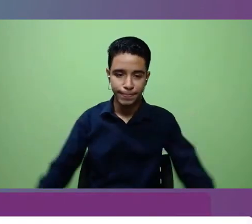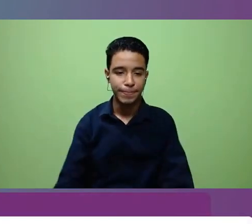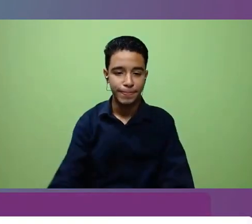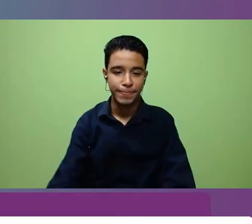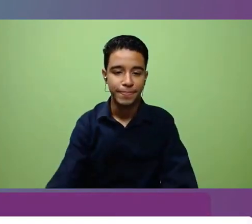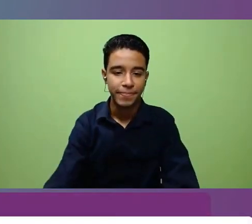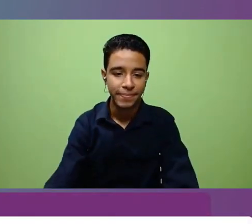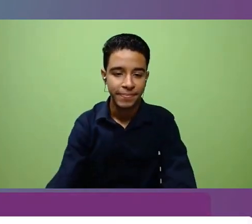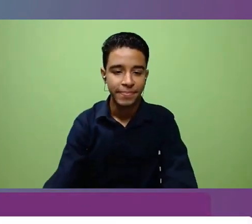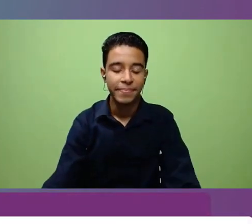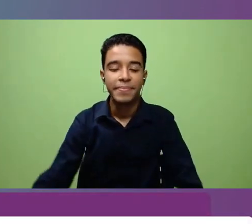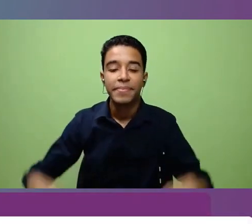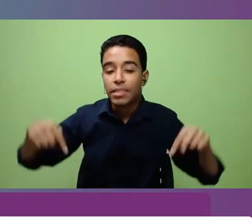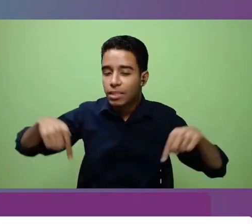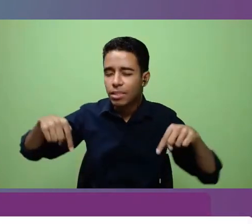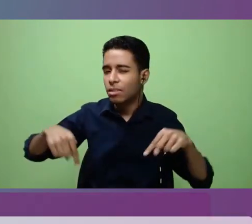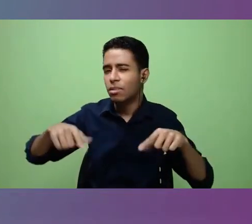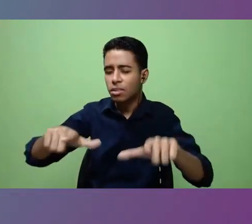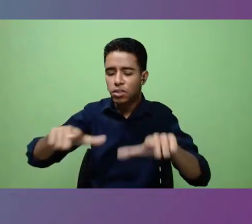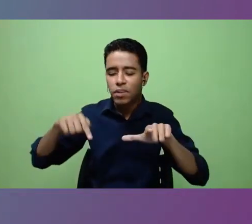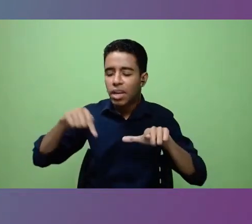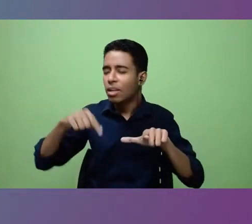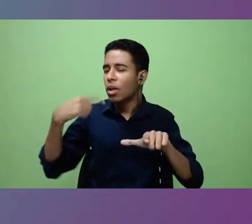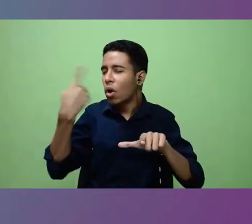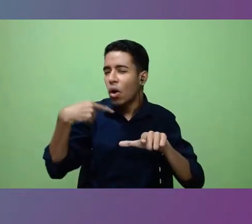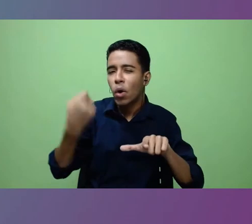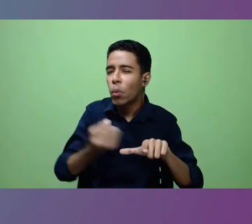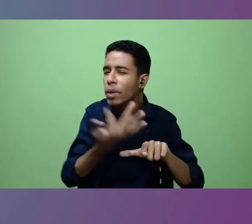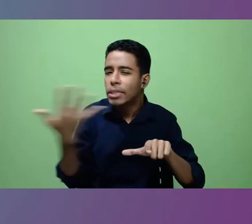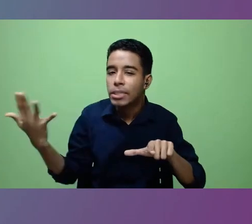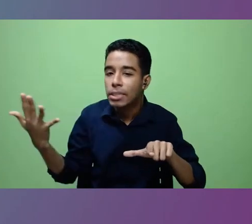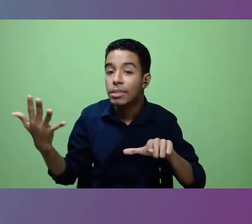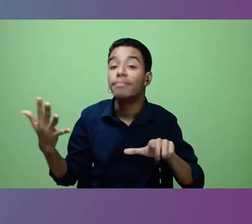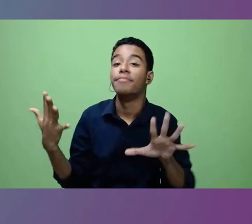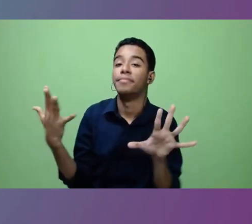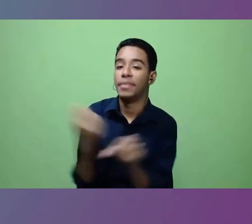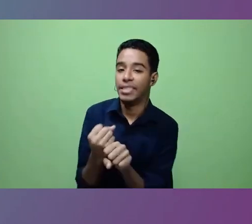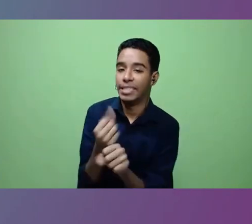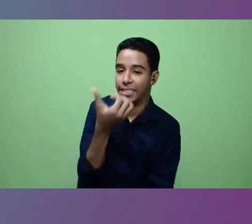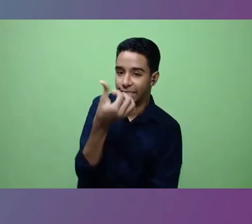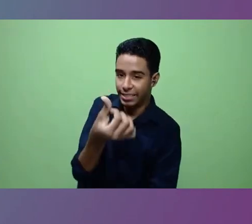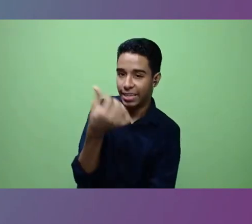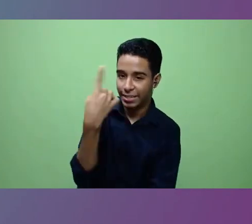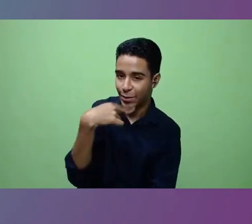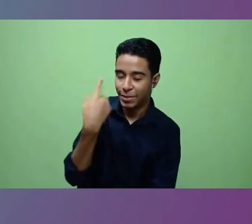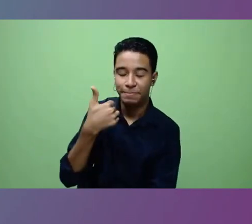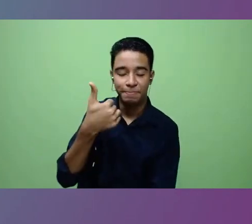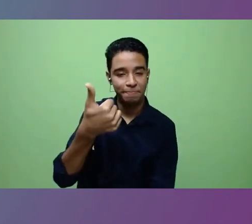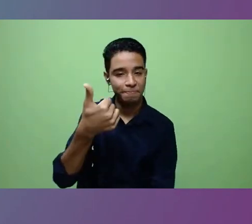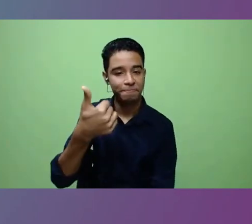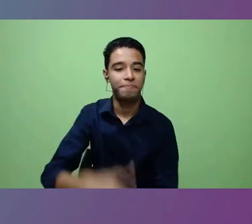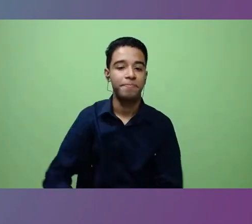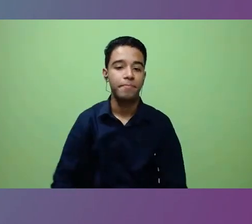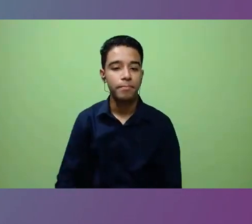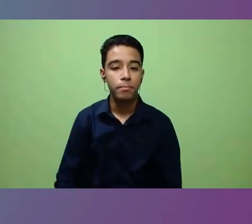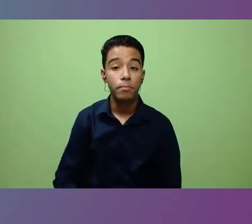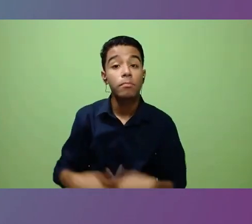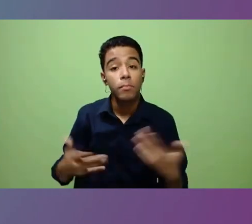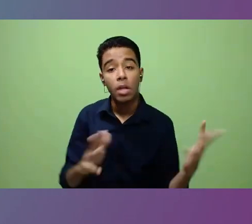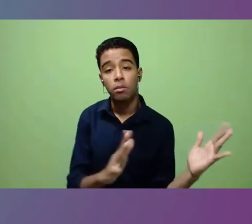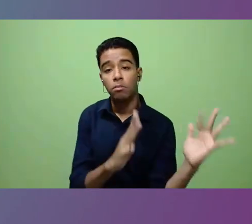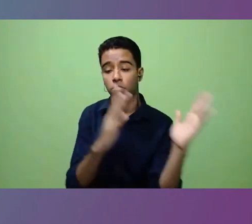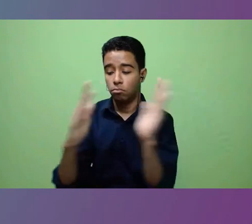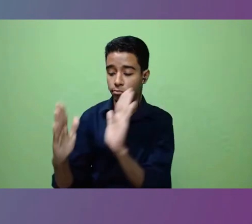E quantas horas terá o certificado? 6 horas. Tá bom? Pessoal, então a gente vai encaminhando para